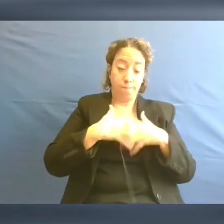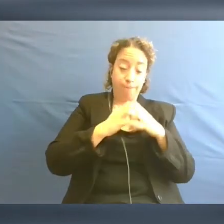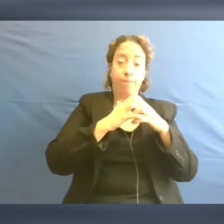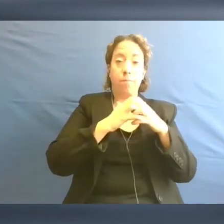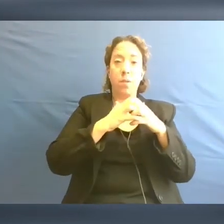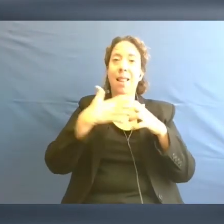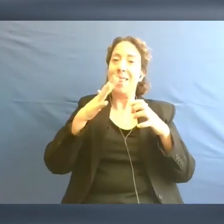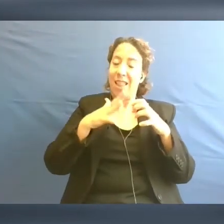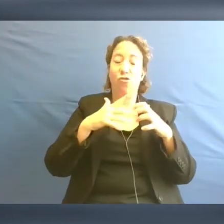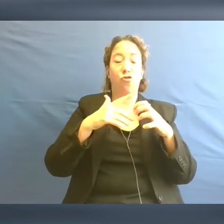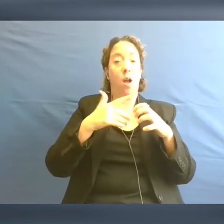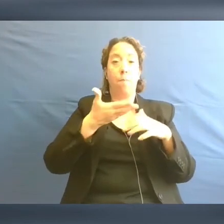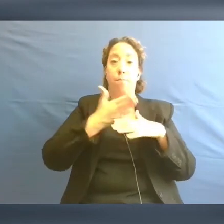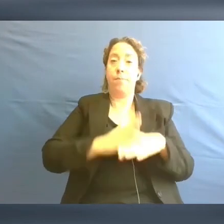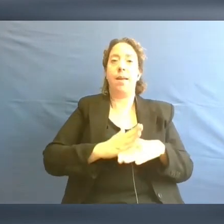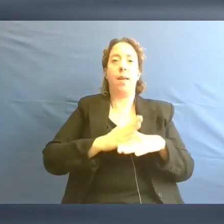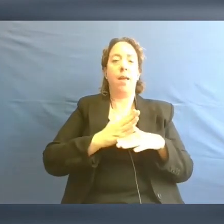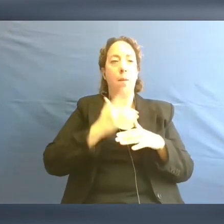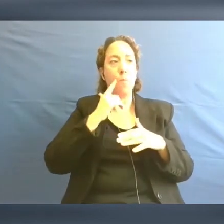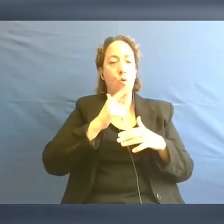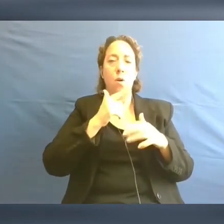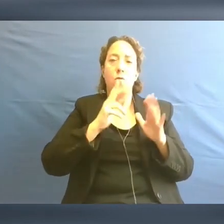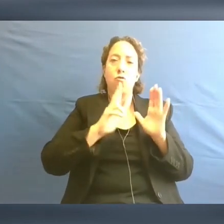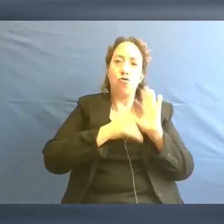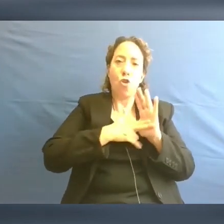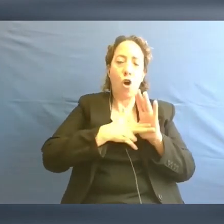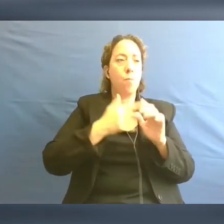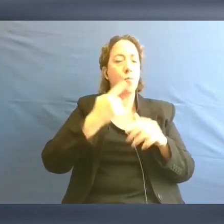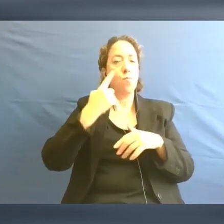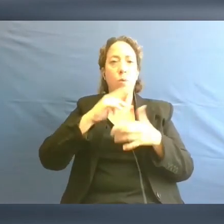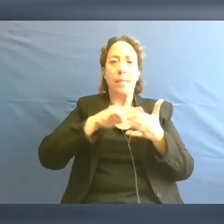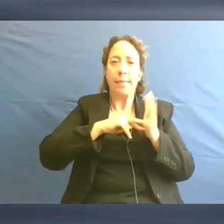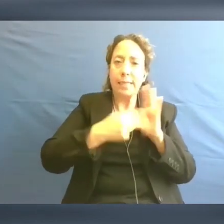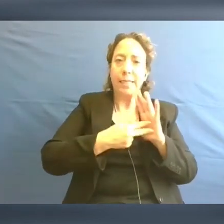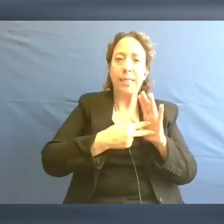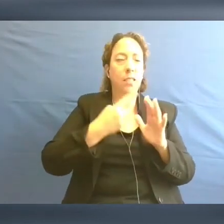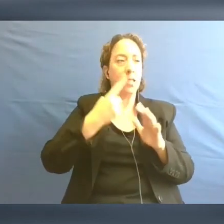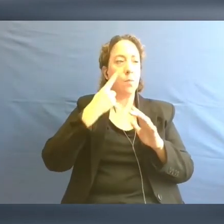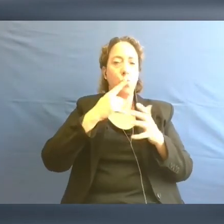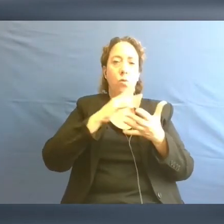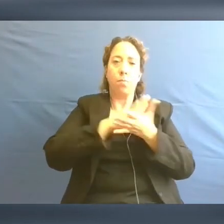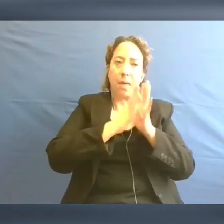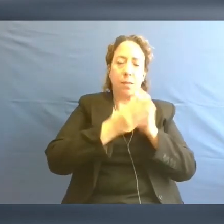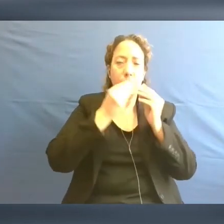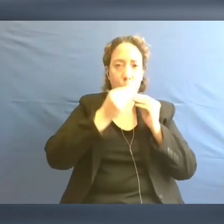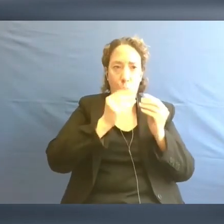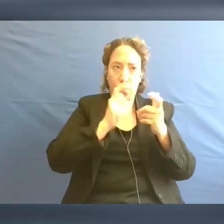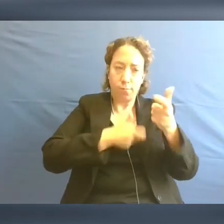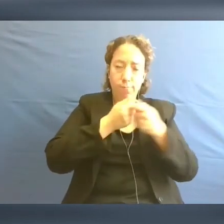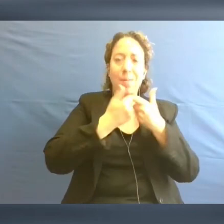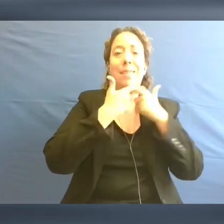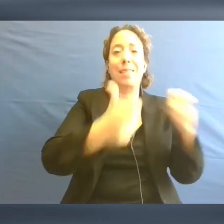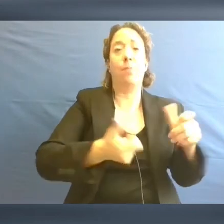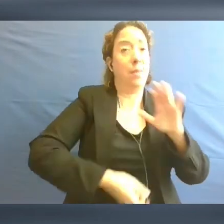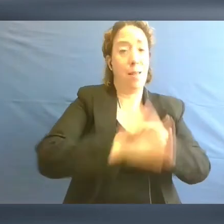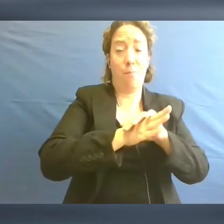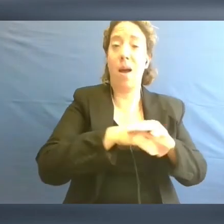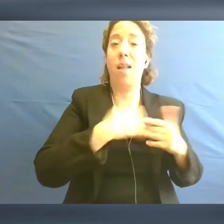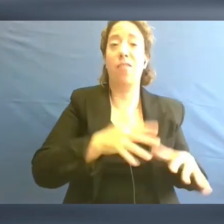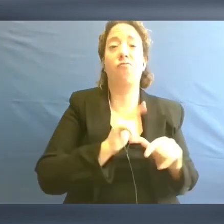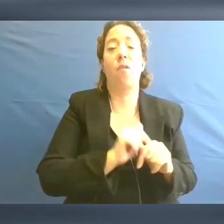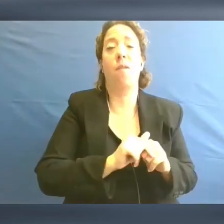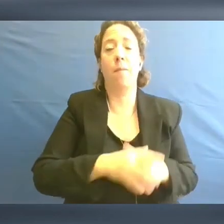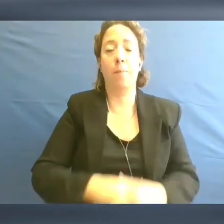plus proactif, les normes, les techniques et les bonnes pratiques d'accessibilité?